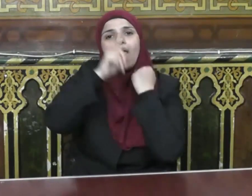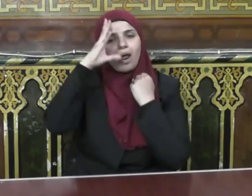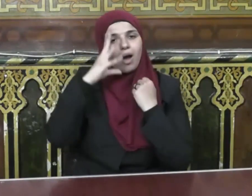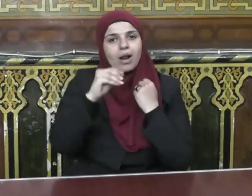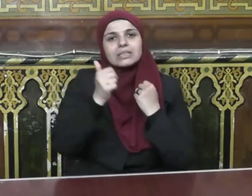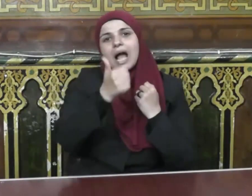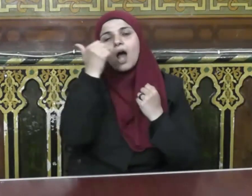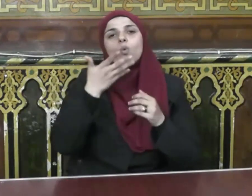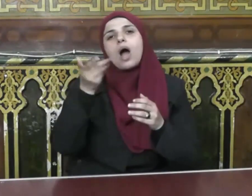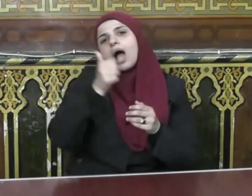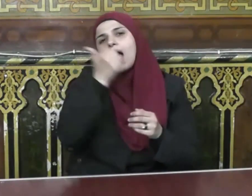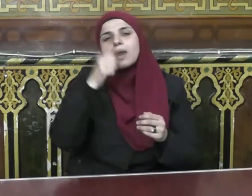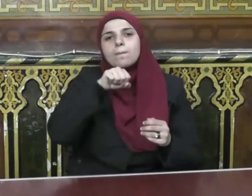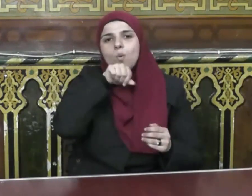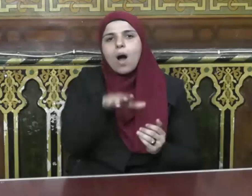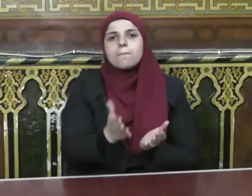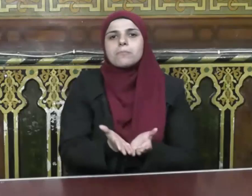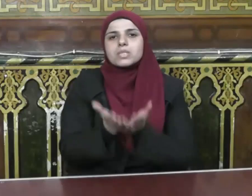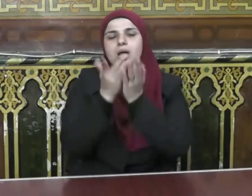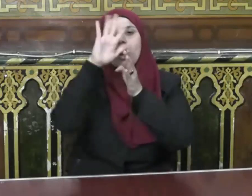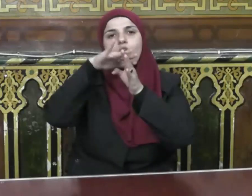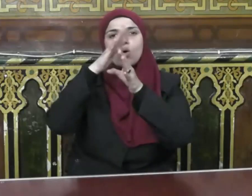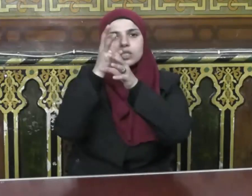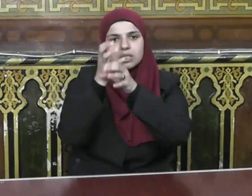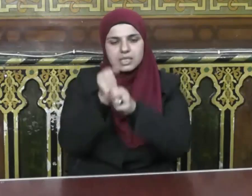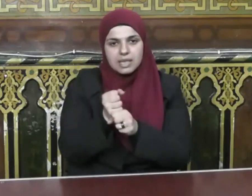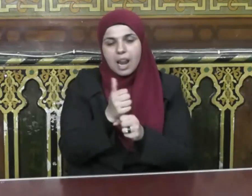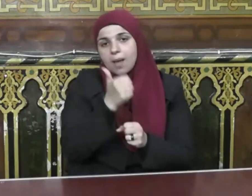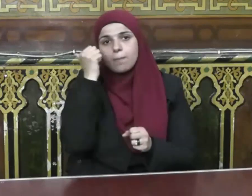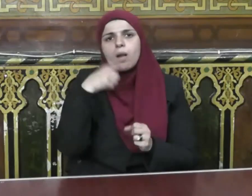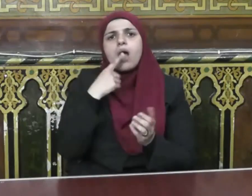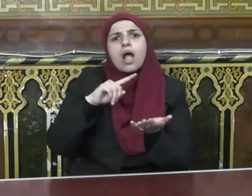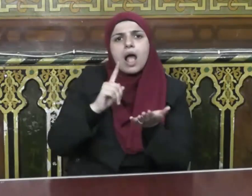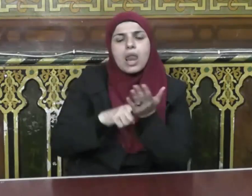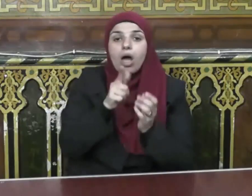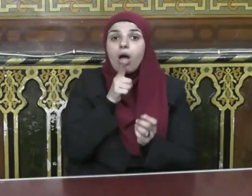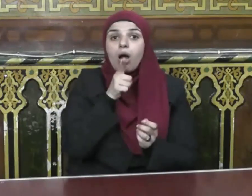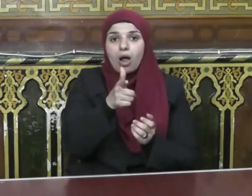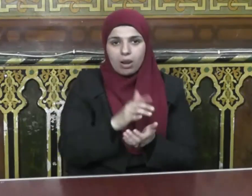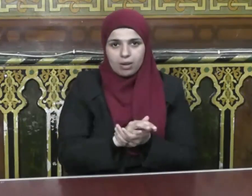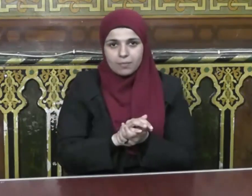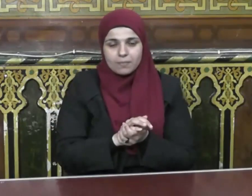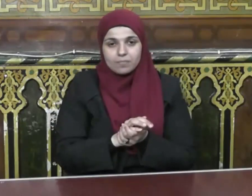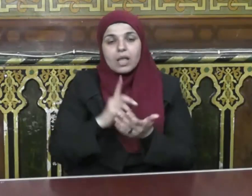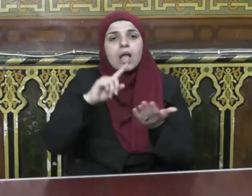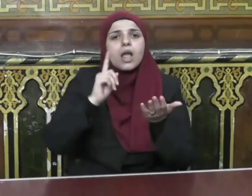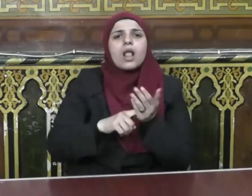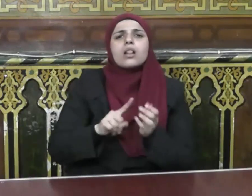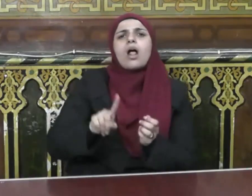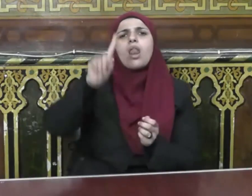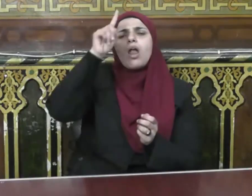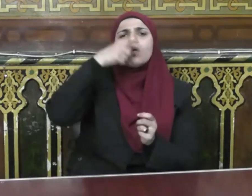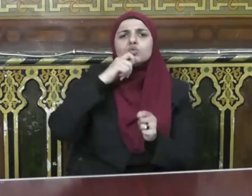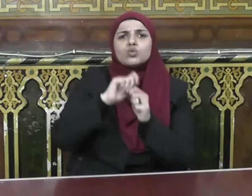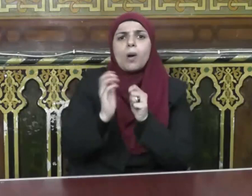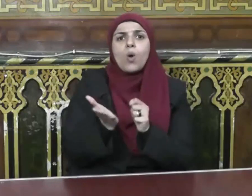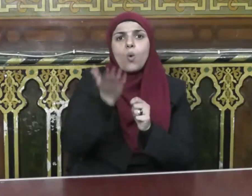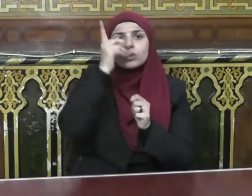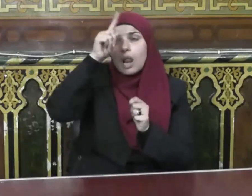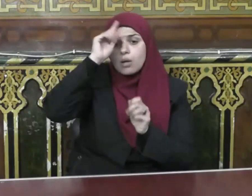عن النبي صلى الله عليه وسلم أنه قال: إن الله لما قضى الخلق